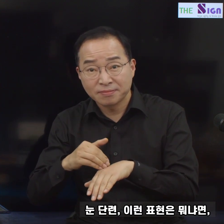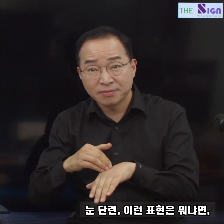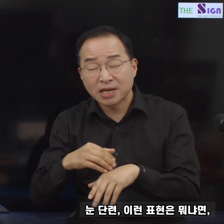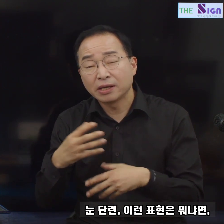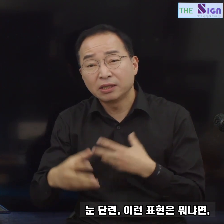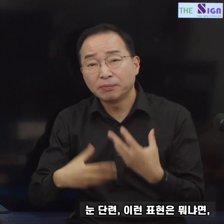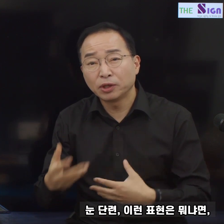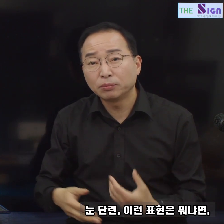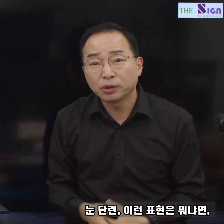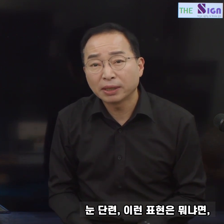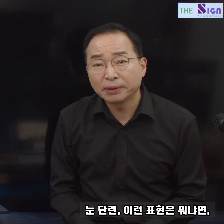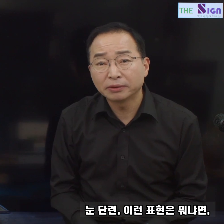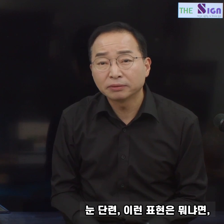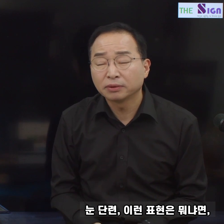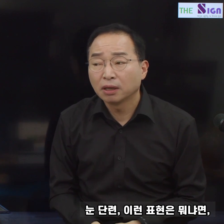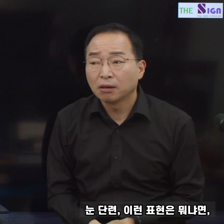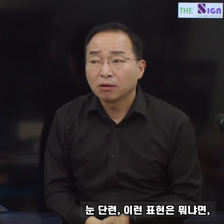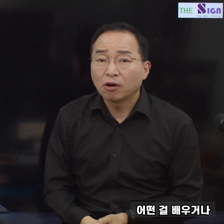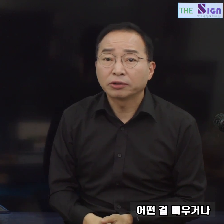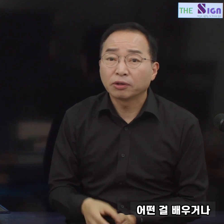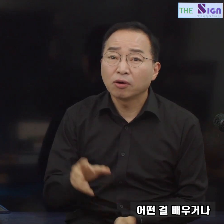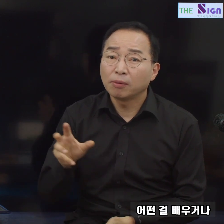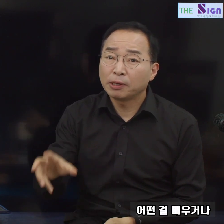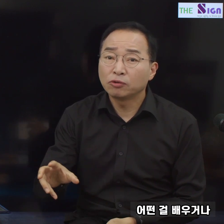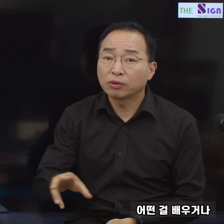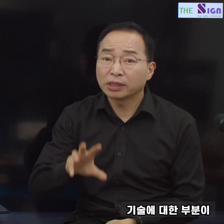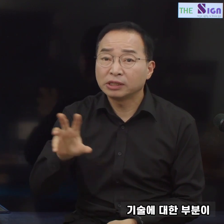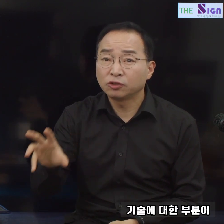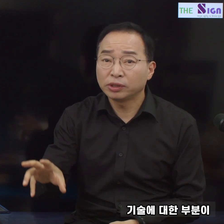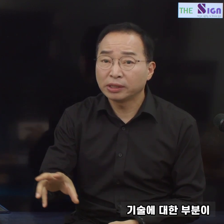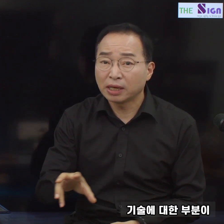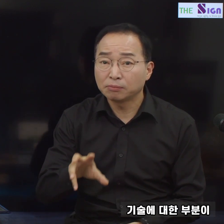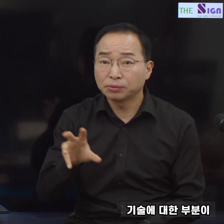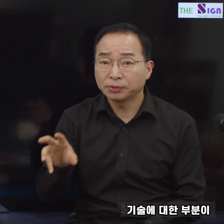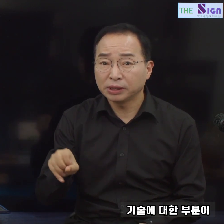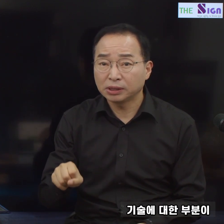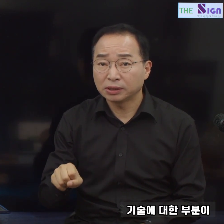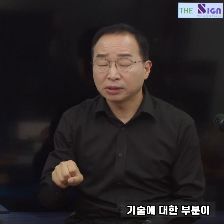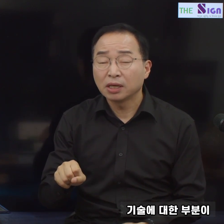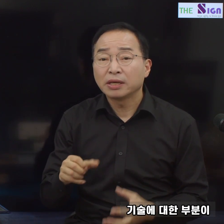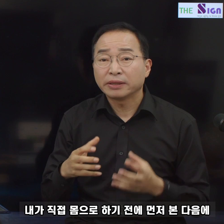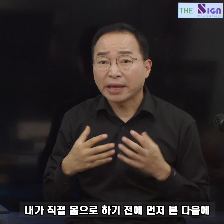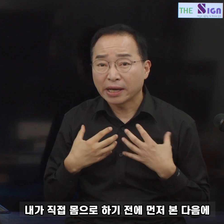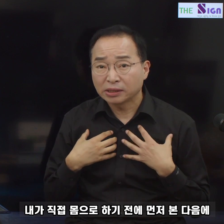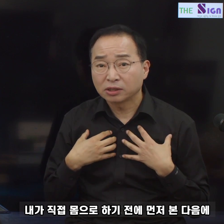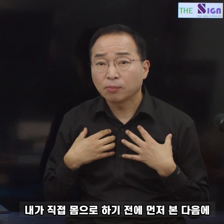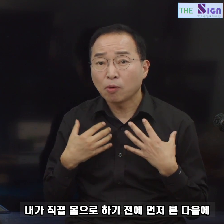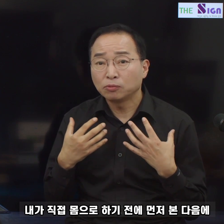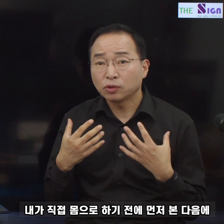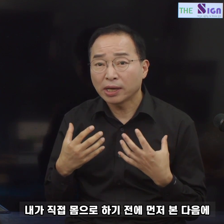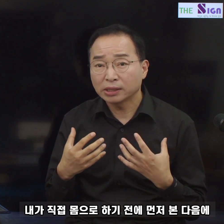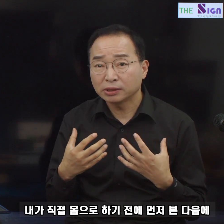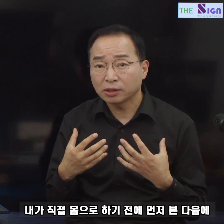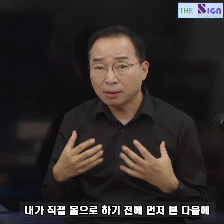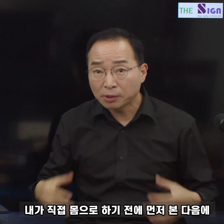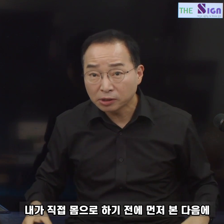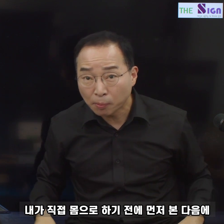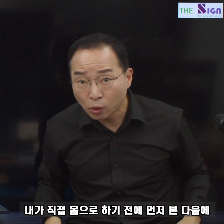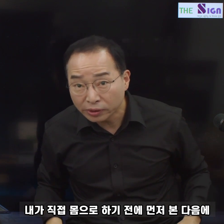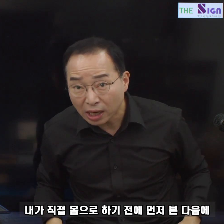자, 이런 표현은 뭐냐면 어떤 걸 배우거나 기술에 대한 부분이 내가 직접 몸으로 하기 전에 먼저 본